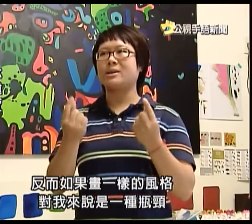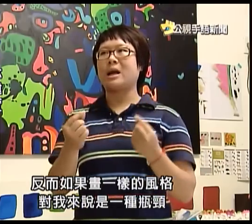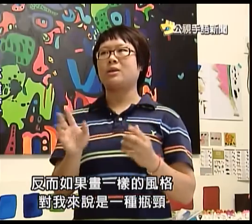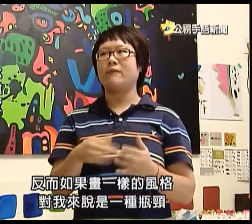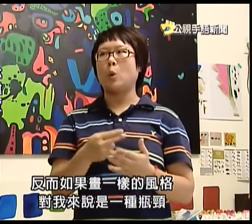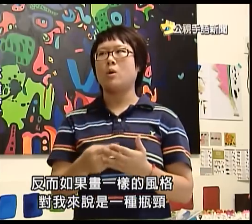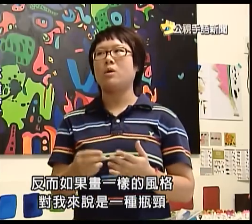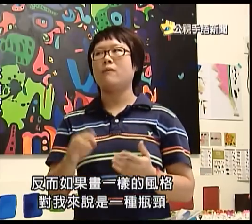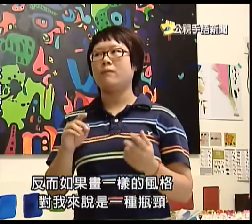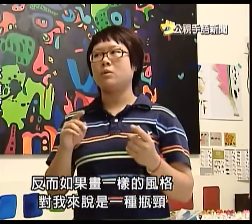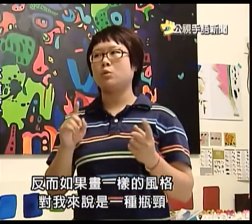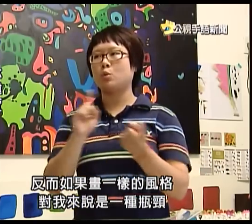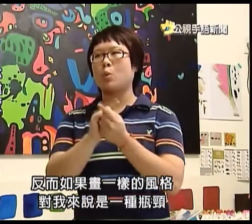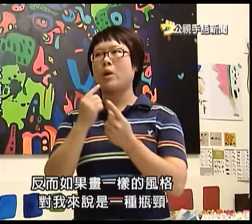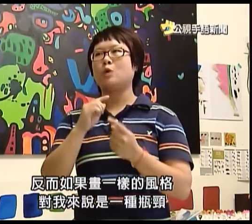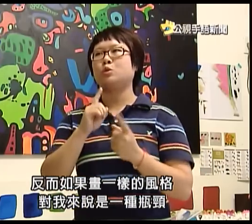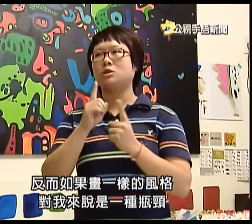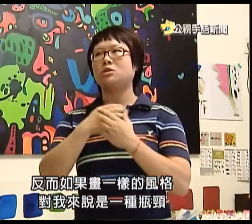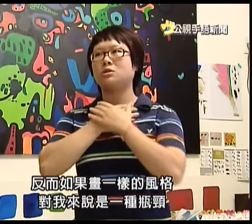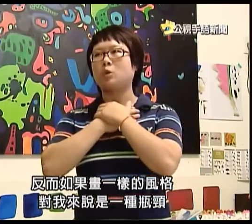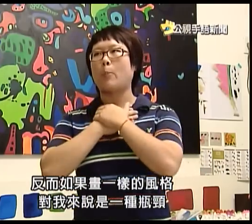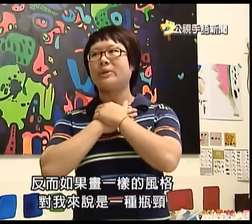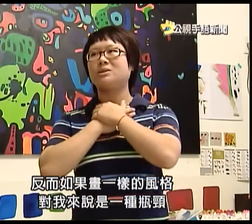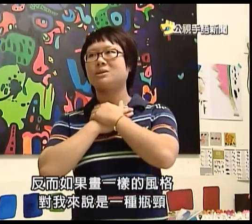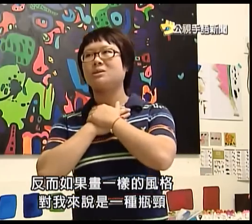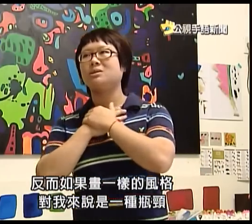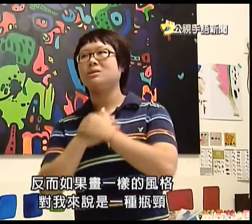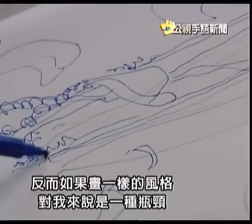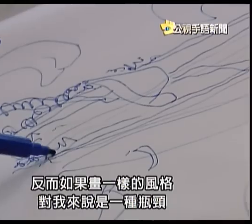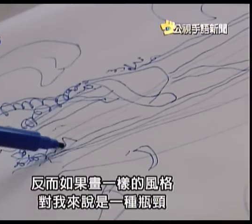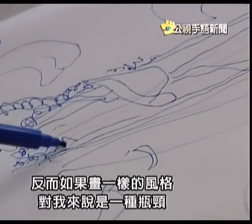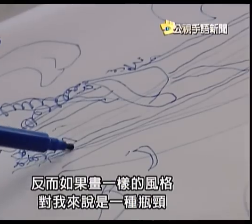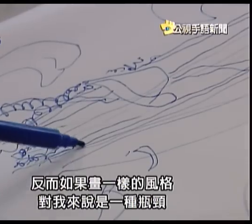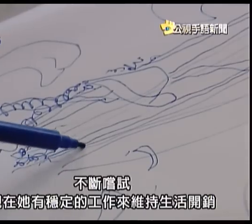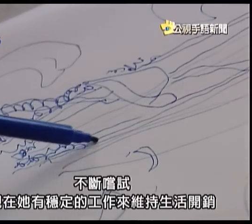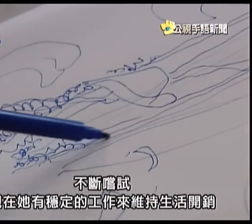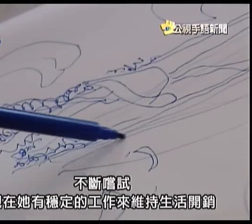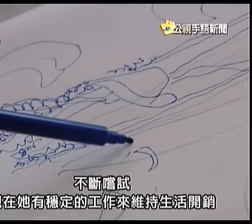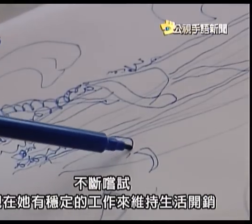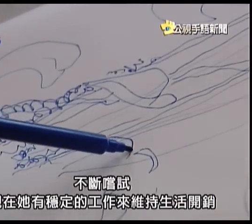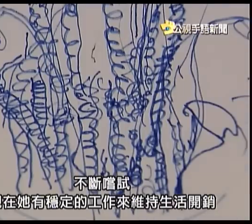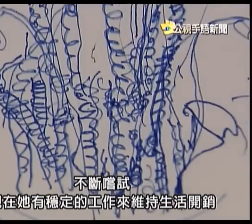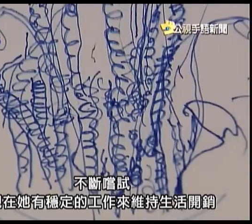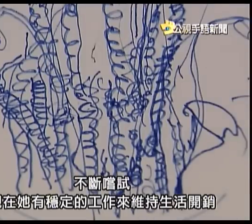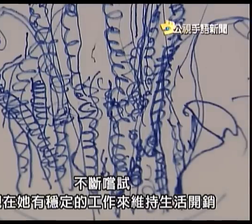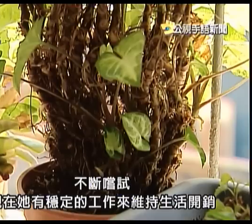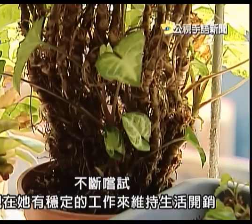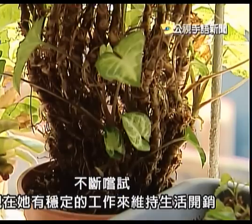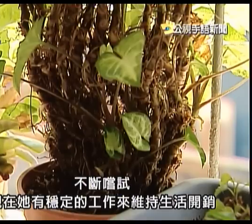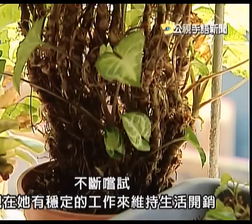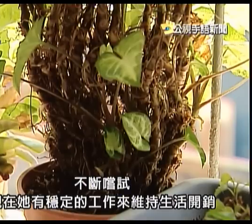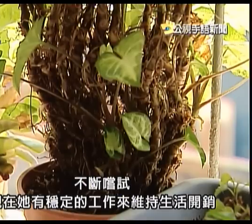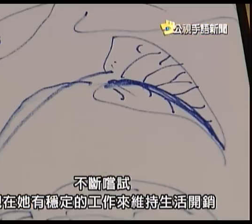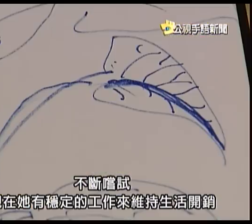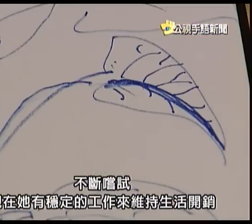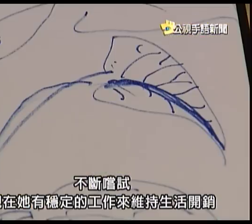的风格，对我来说是一种瓶颈。 不断尝试，现在他有稳定的工作来维持生活开